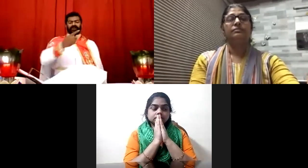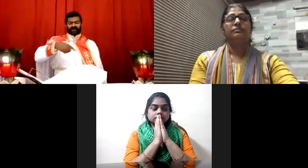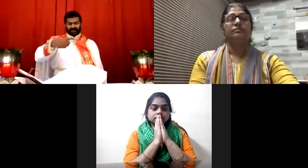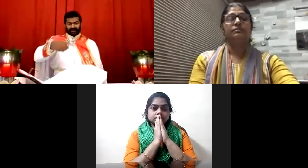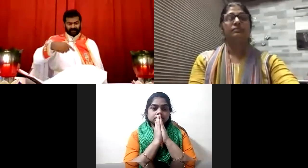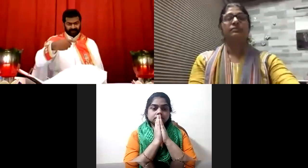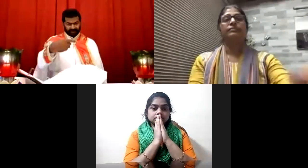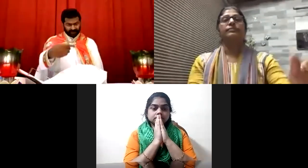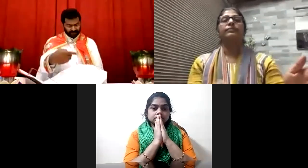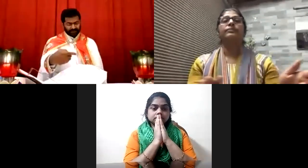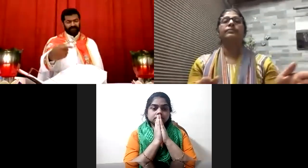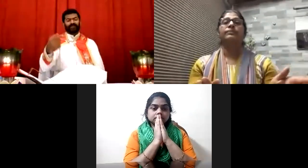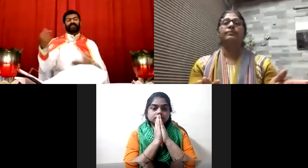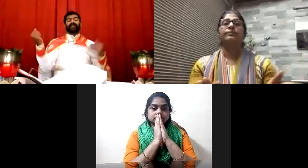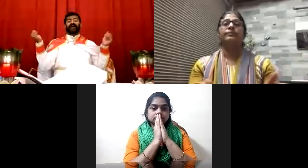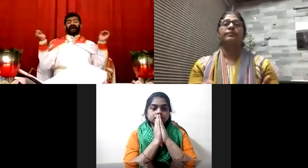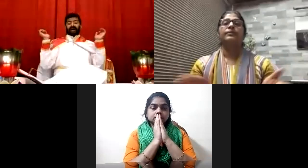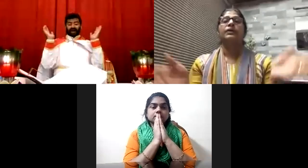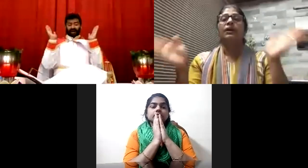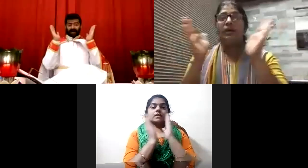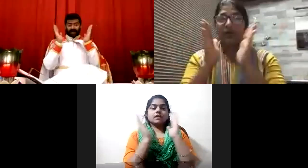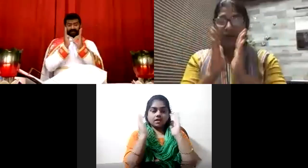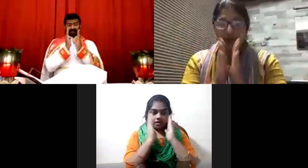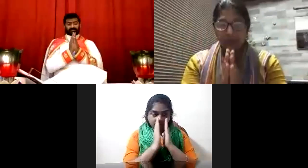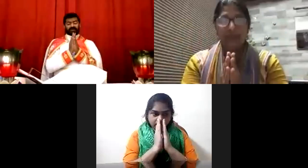എപ്പോഴും എന്നേക്കും.